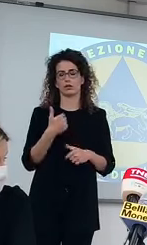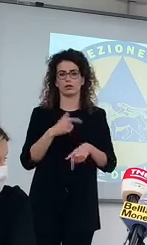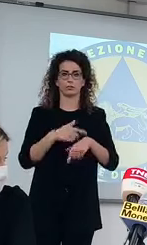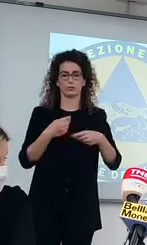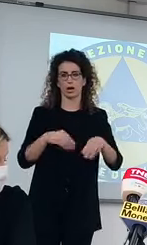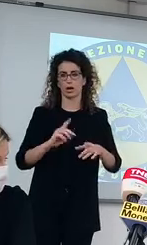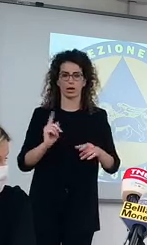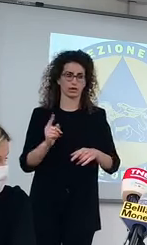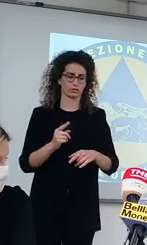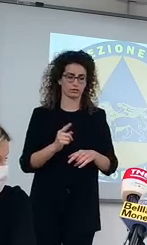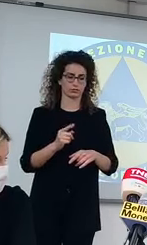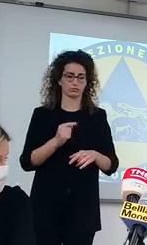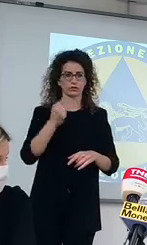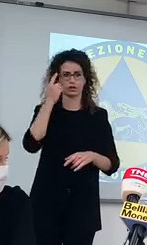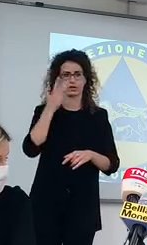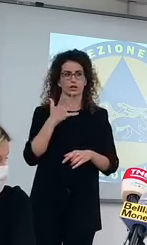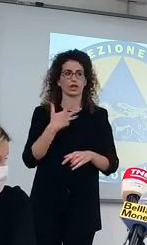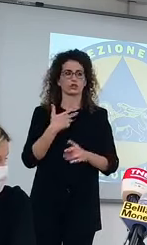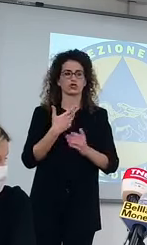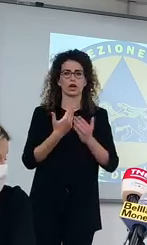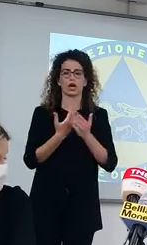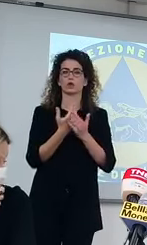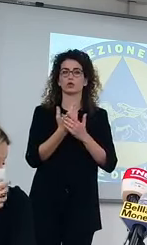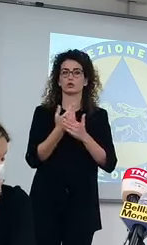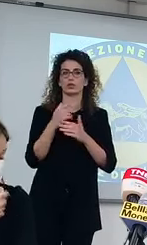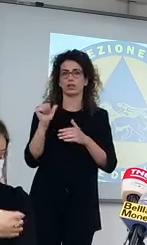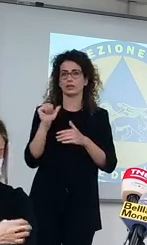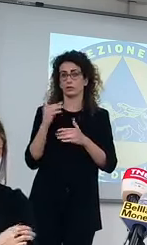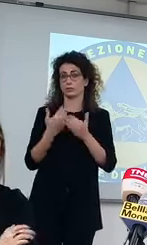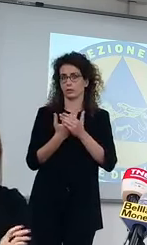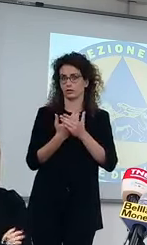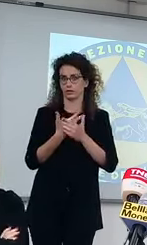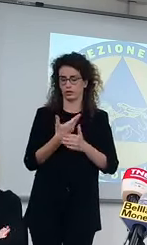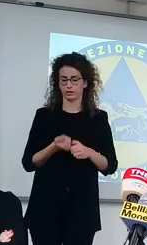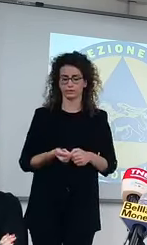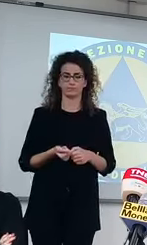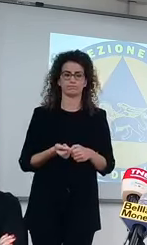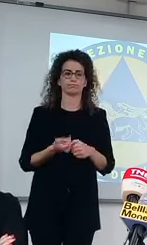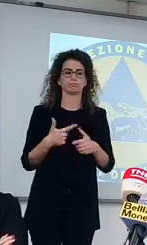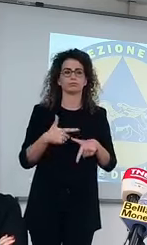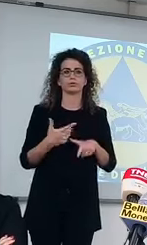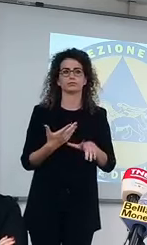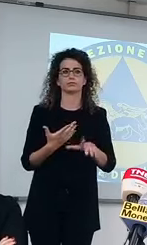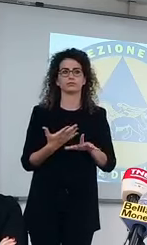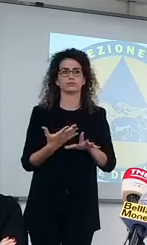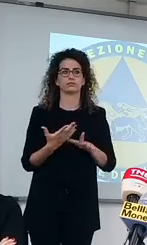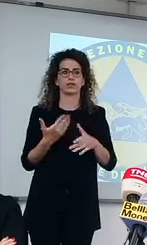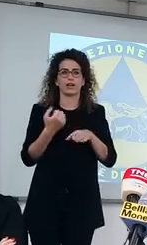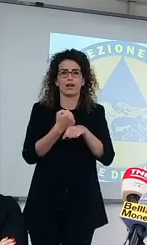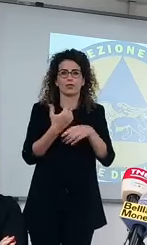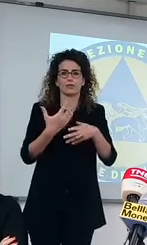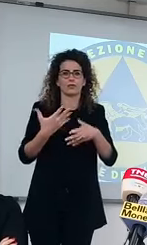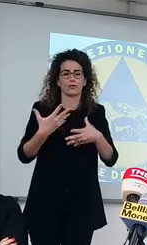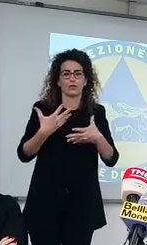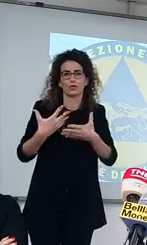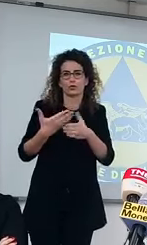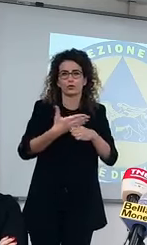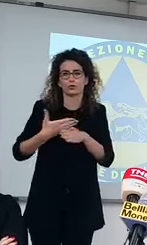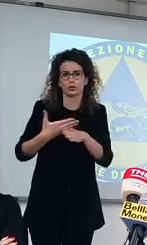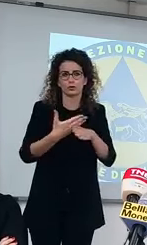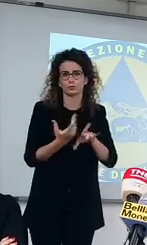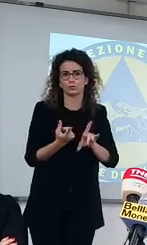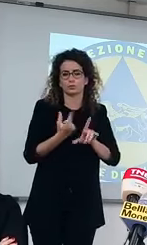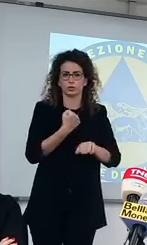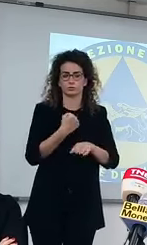tempo, voi sapete che c'è state un po' di novità nel fine settimana, e allora approfitto della vostra collaborazione, che